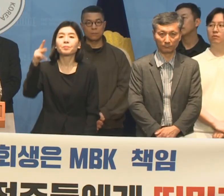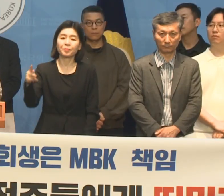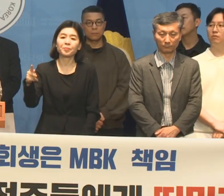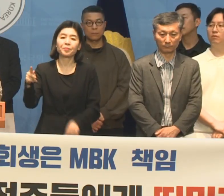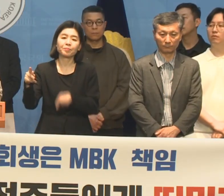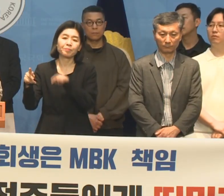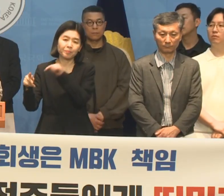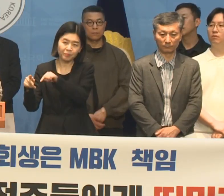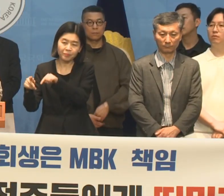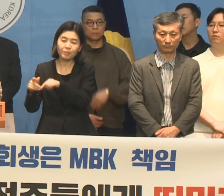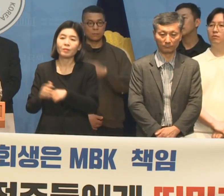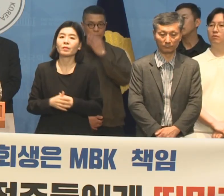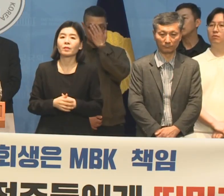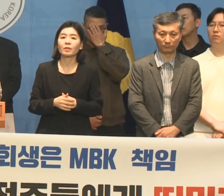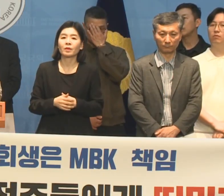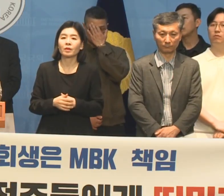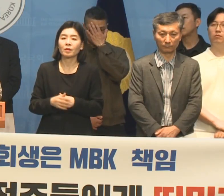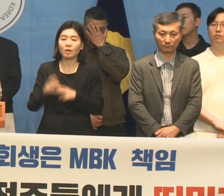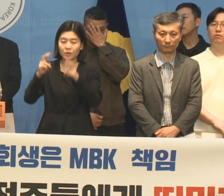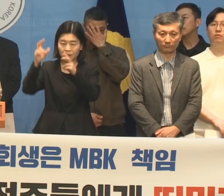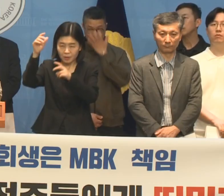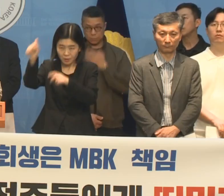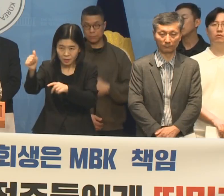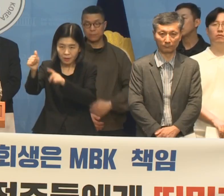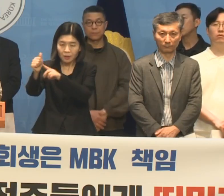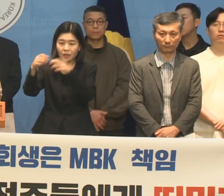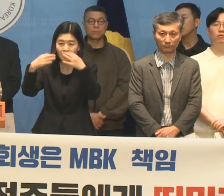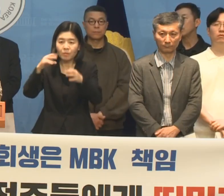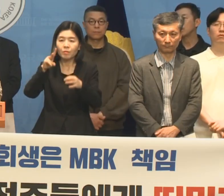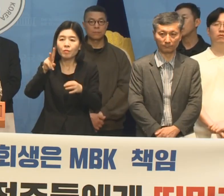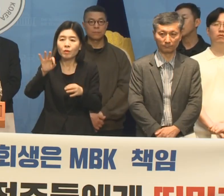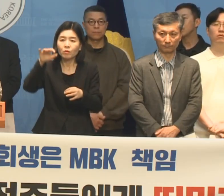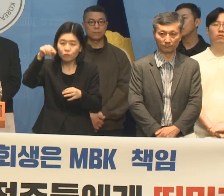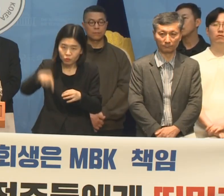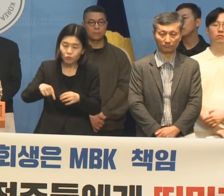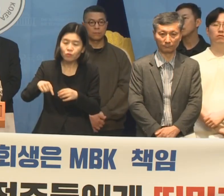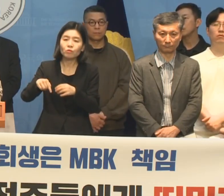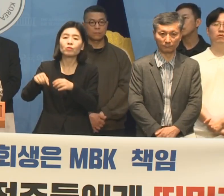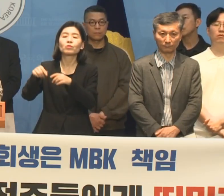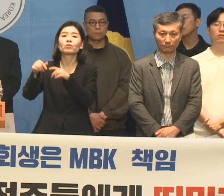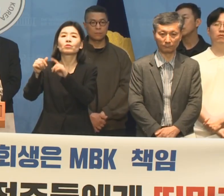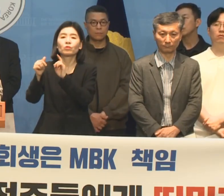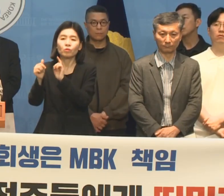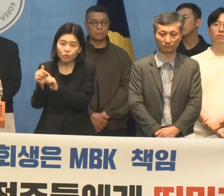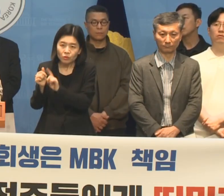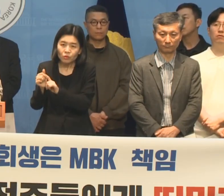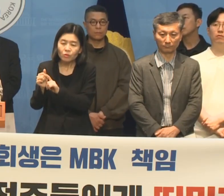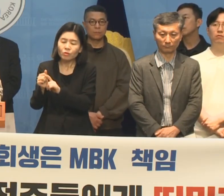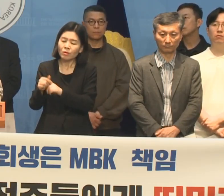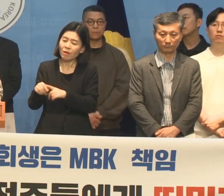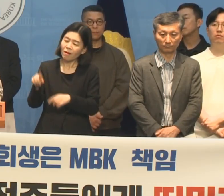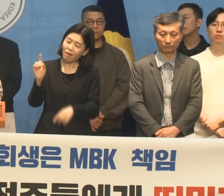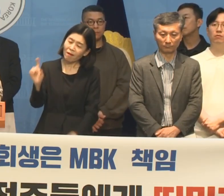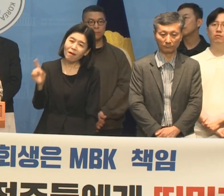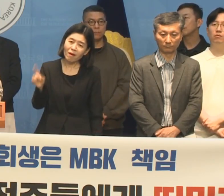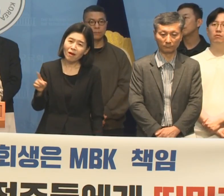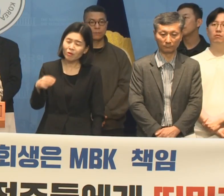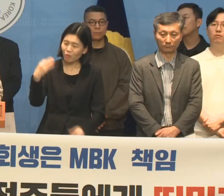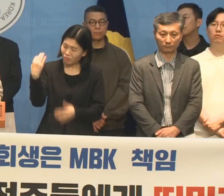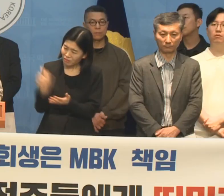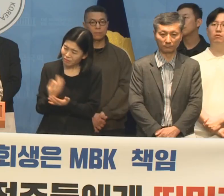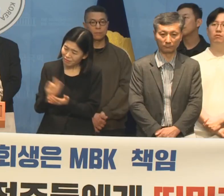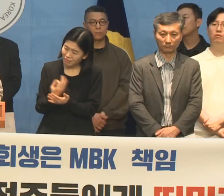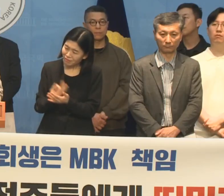파트너스 그리고 그의 사주인 김병주 회장, 정말 이런 식으로밖에 돈을 벌지